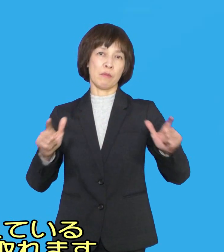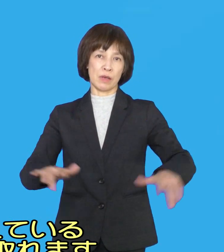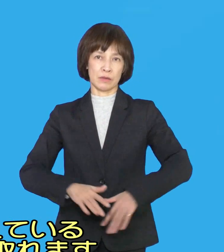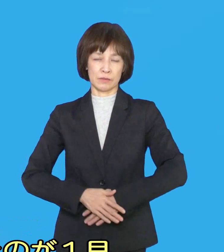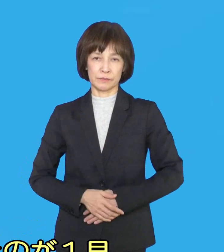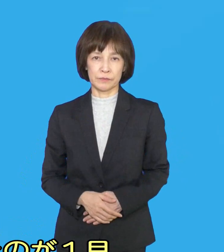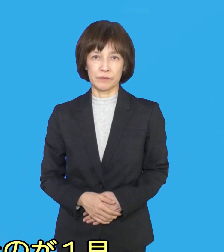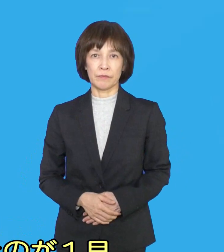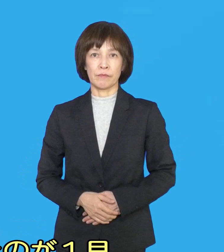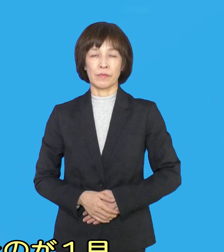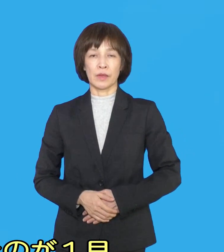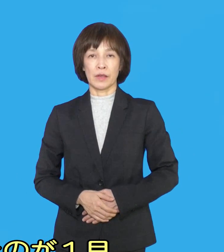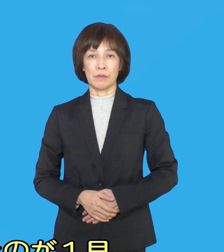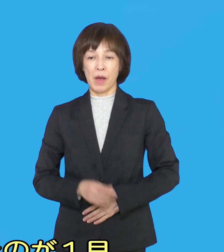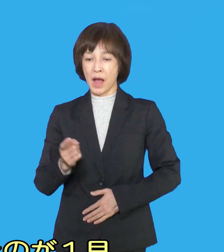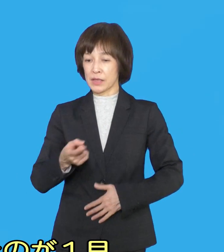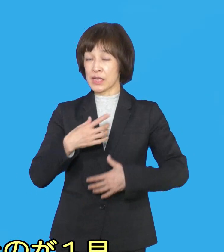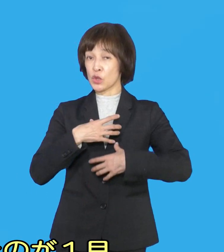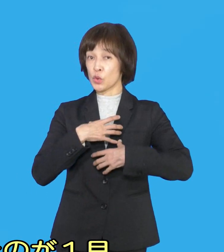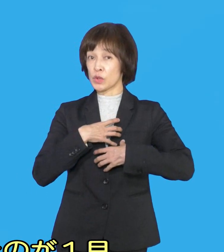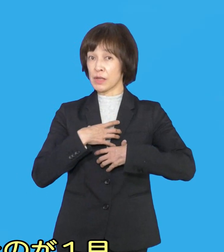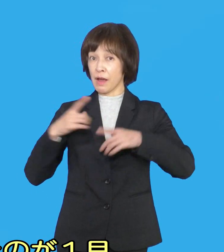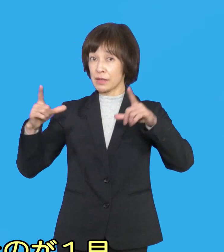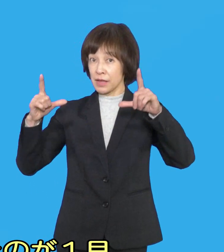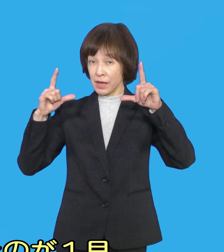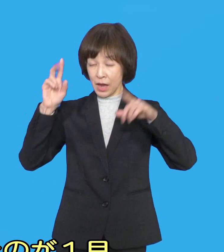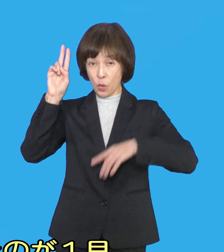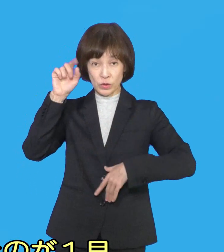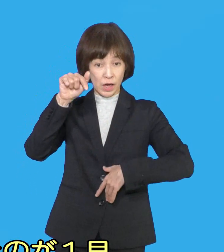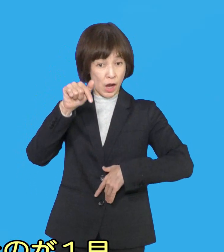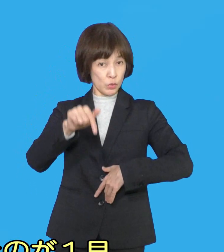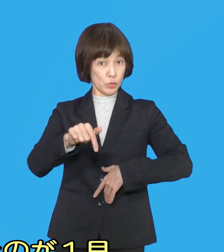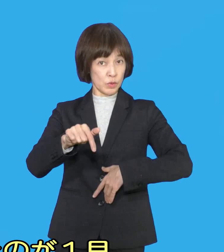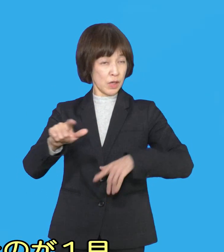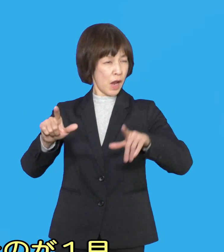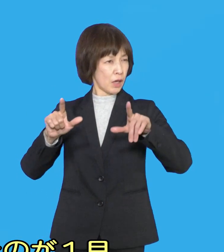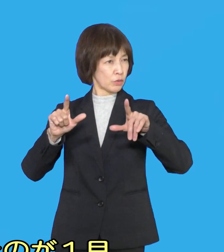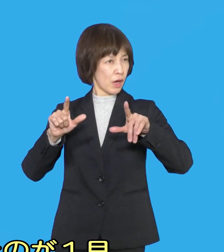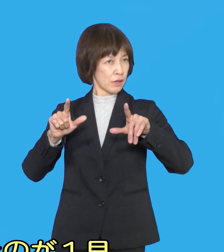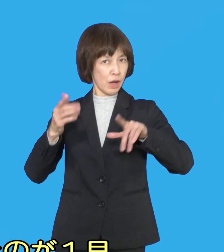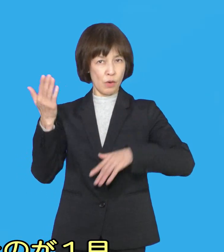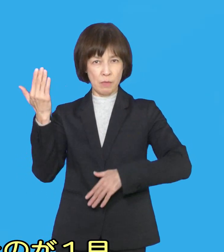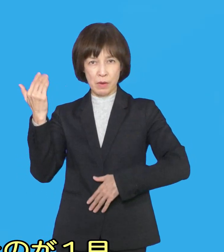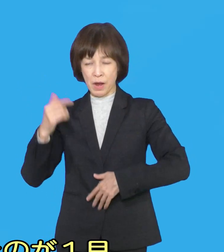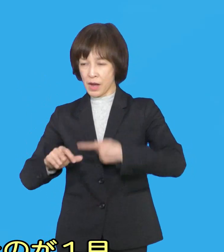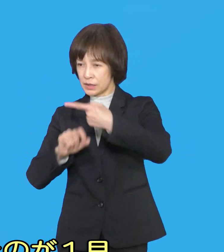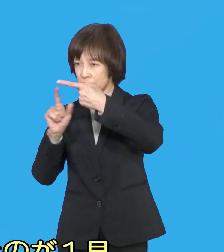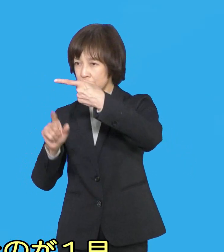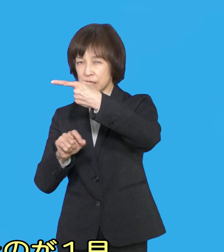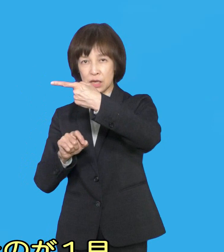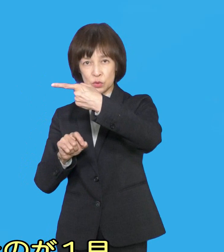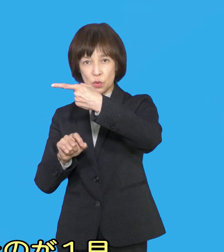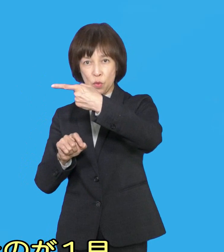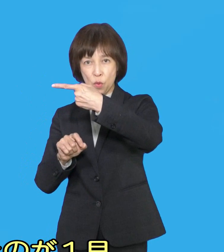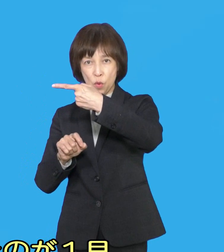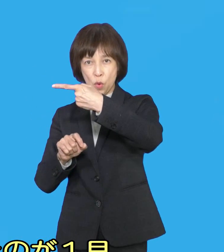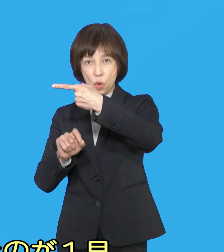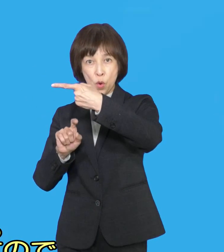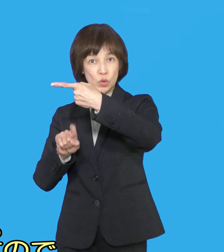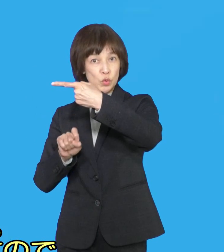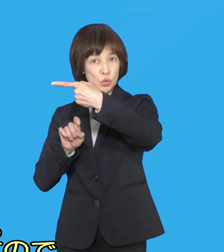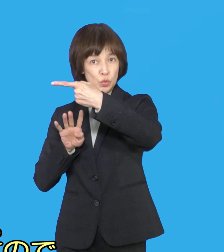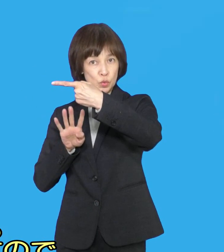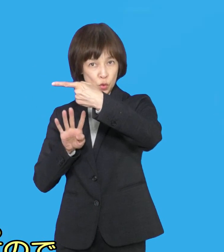て取れます。緊急事態宣言が大阪府に発出されたのが、1月の14